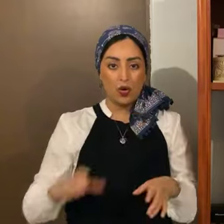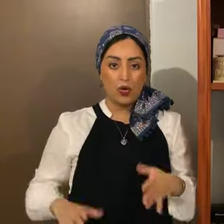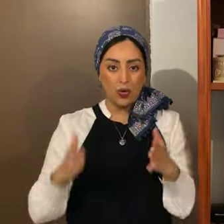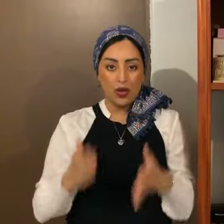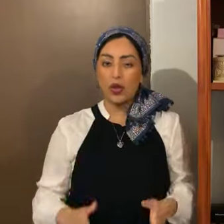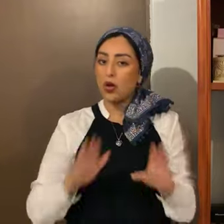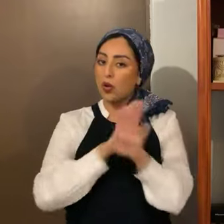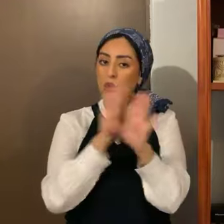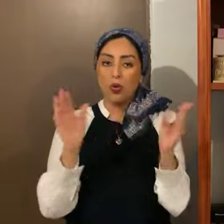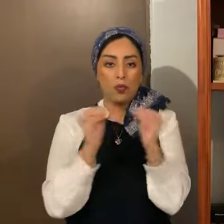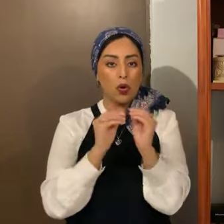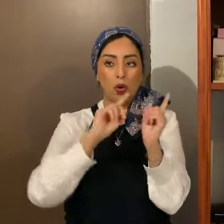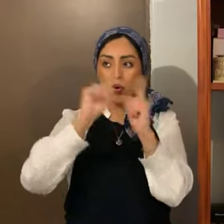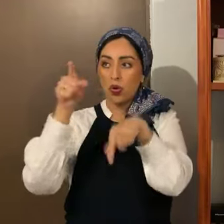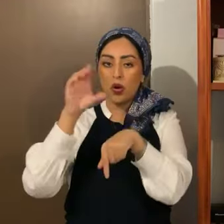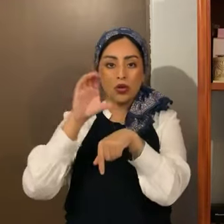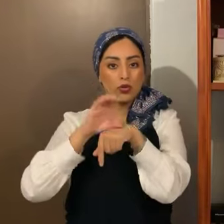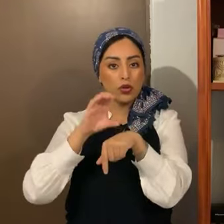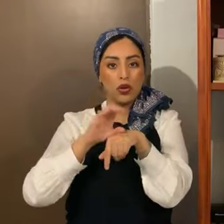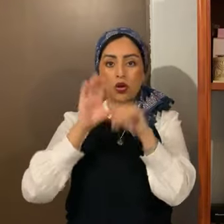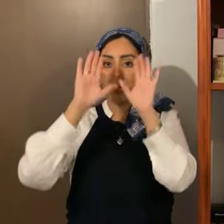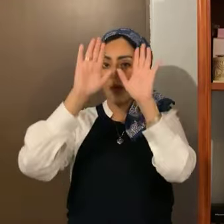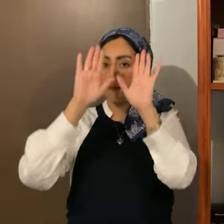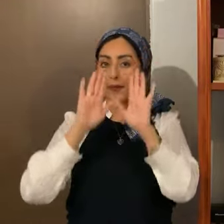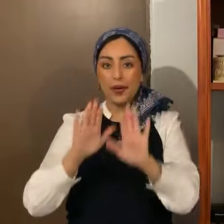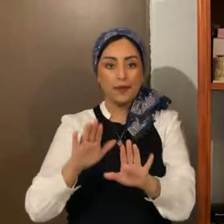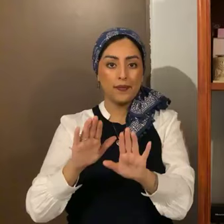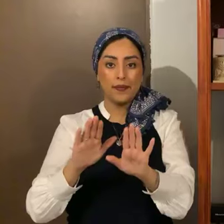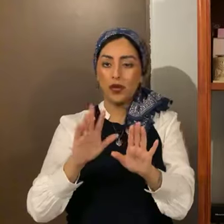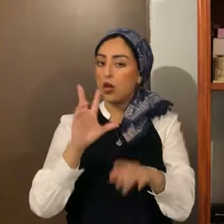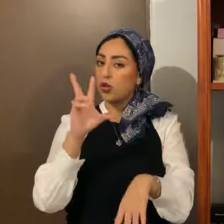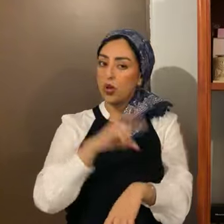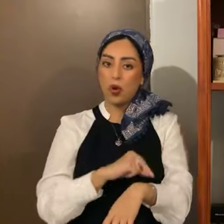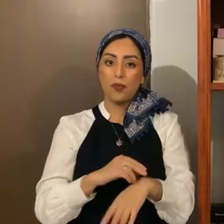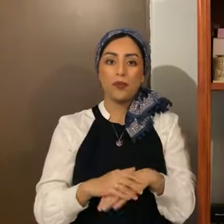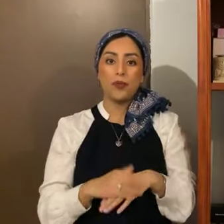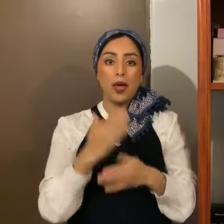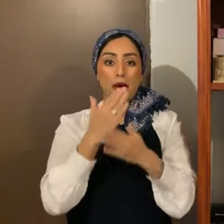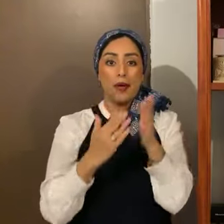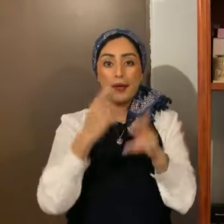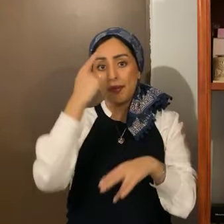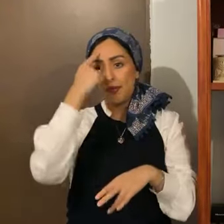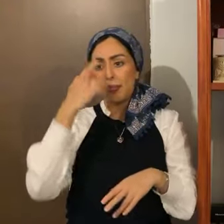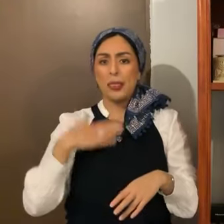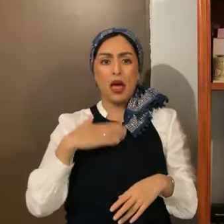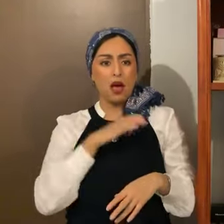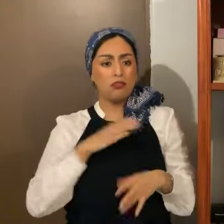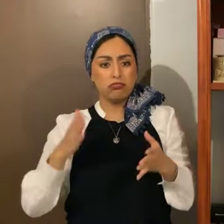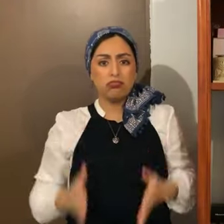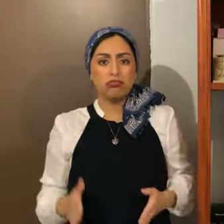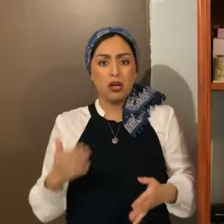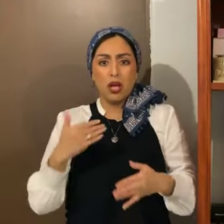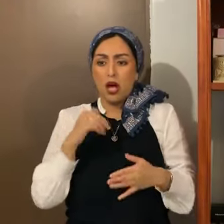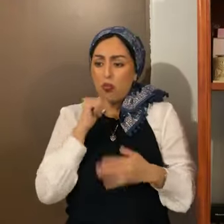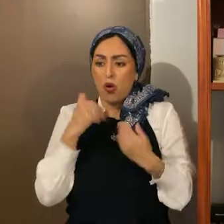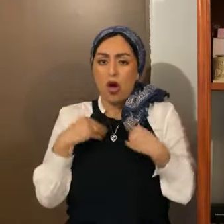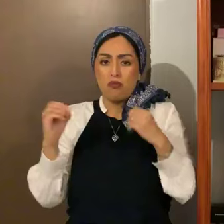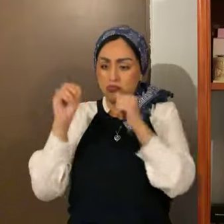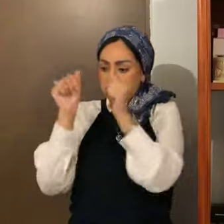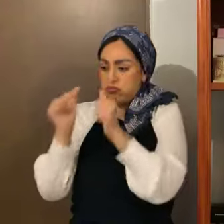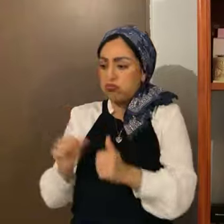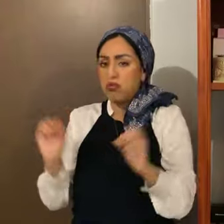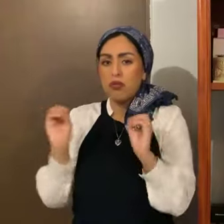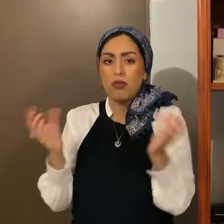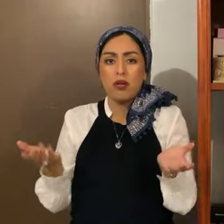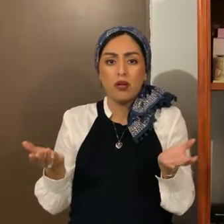domingo, porque aunque tú digas no soy en la católica, no tengo imágenes, ya no guardo la Navidad, al seguir guardando el domingo